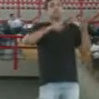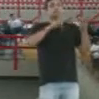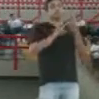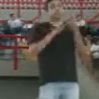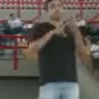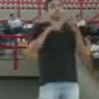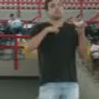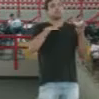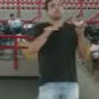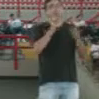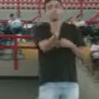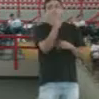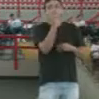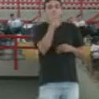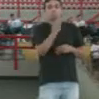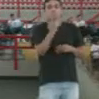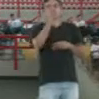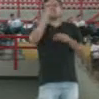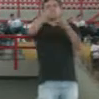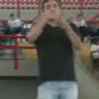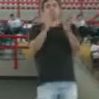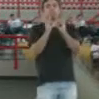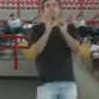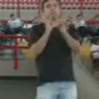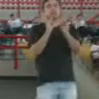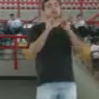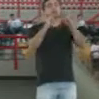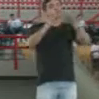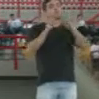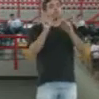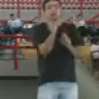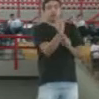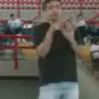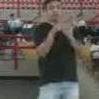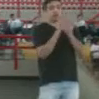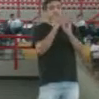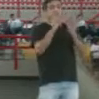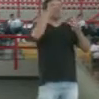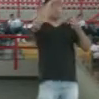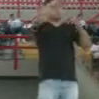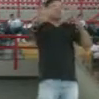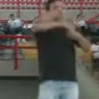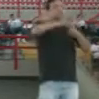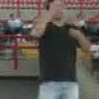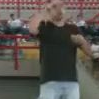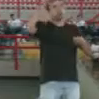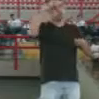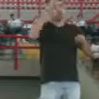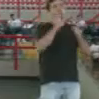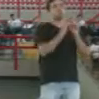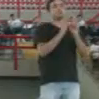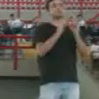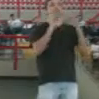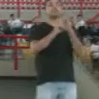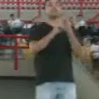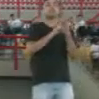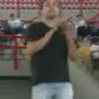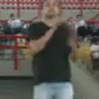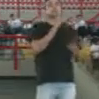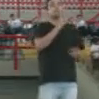os termos utilizados na internet. Todos eles ficam dentro dessa cybercultura. A noção